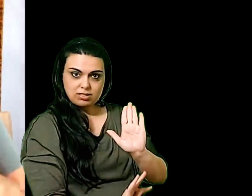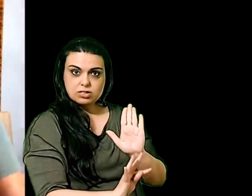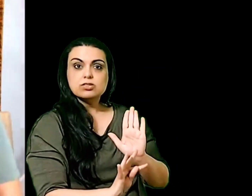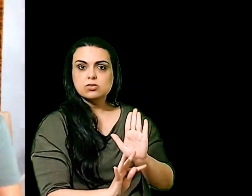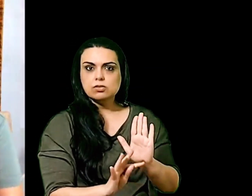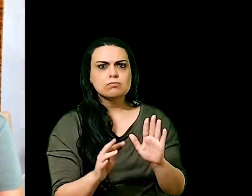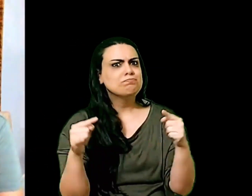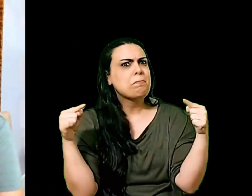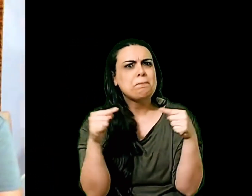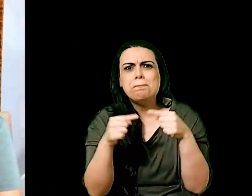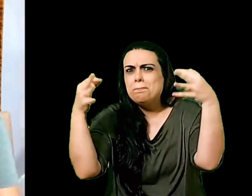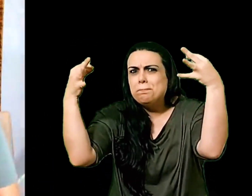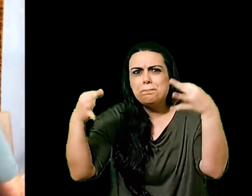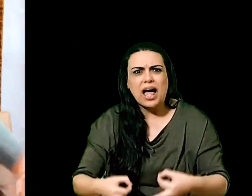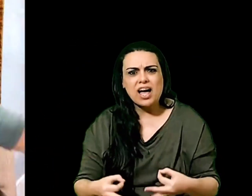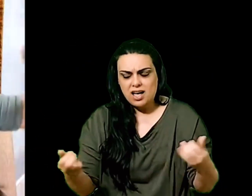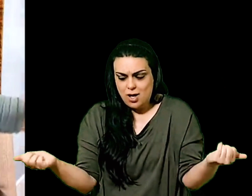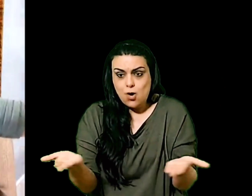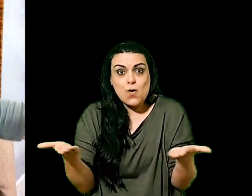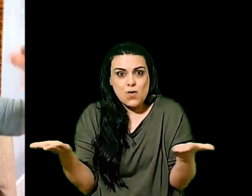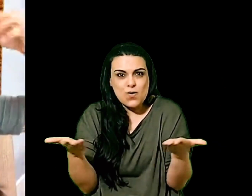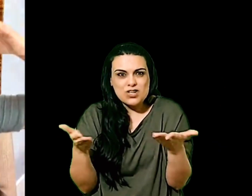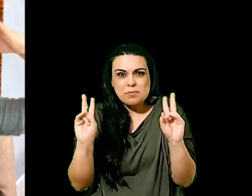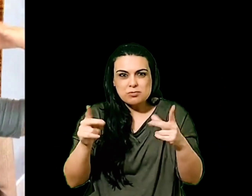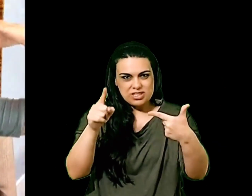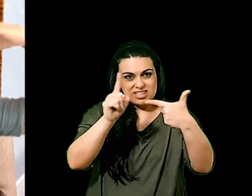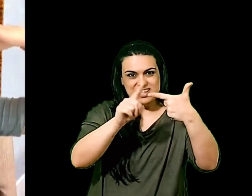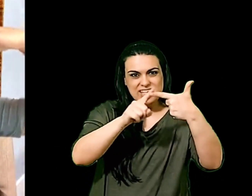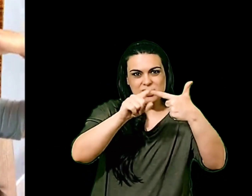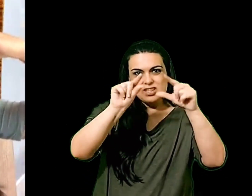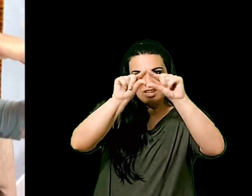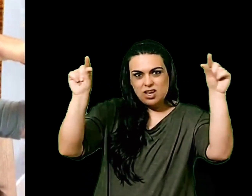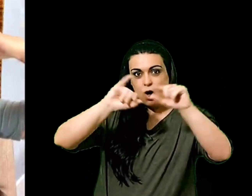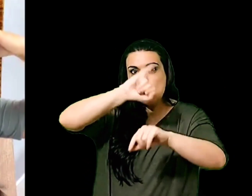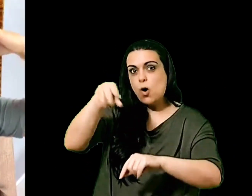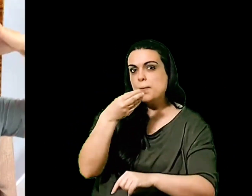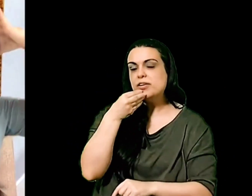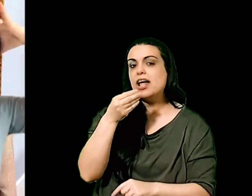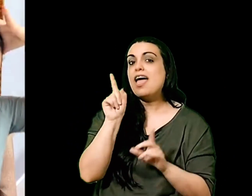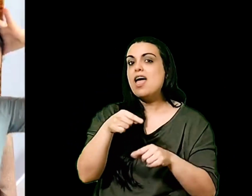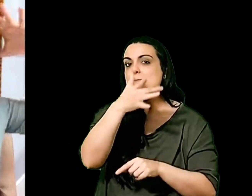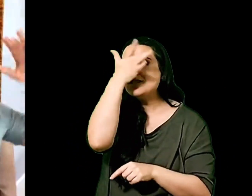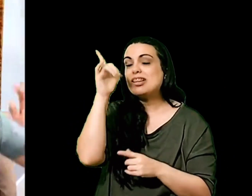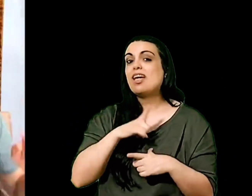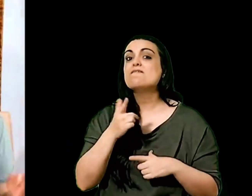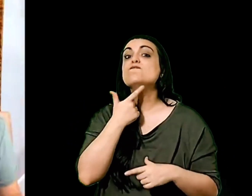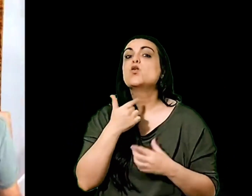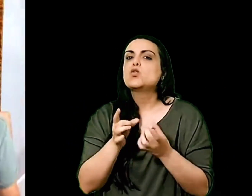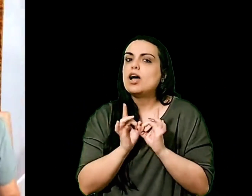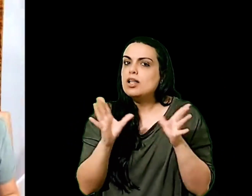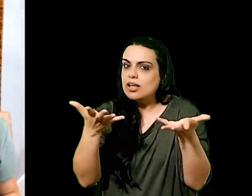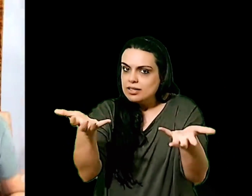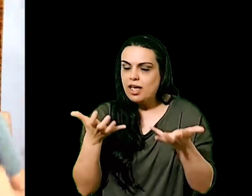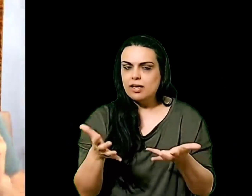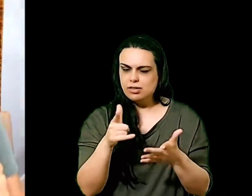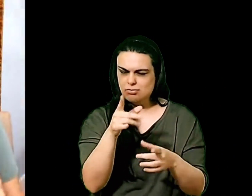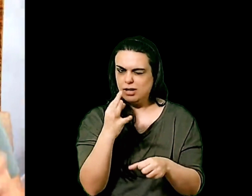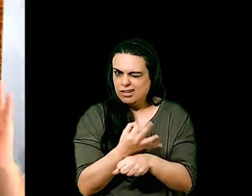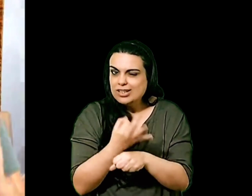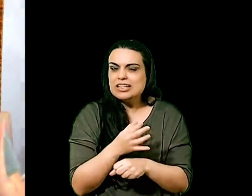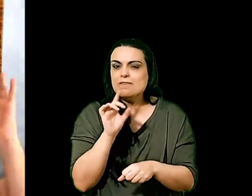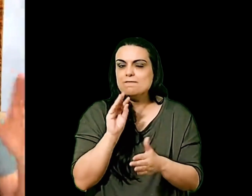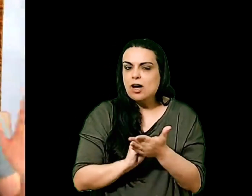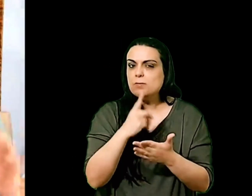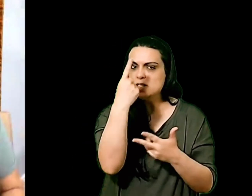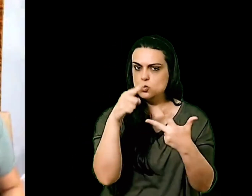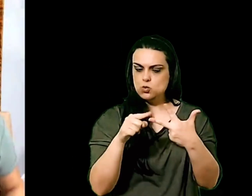assim, o texto que norteia isso aqui, que tem tudo a ver com o que a gente está falando agora nesse segundo tópico, né? Que oportunidade é para quem tem disposição. E segura